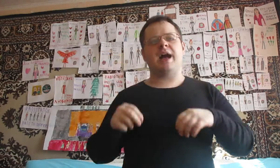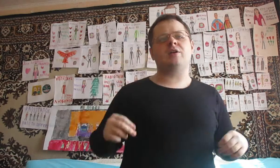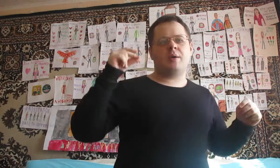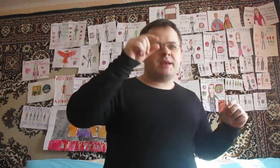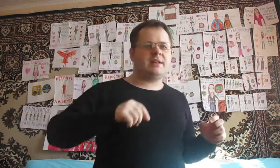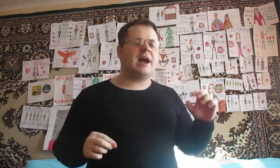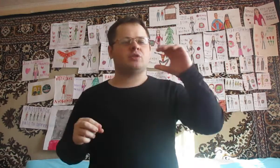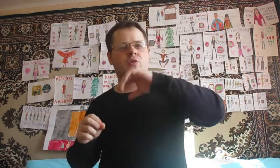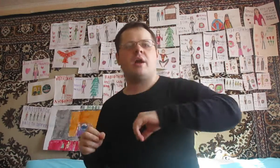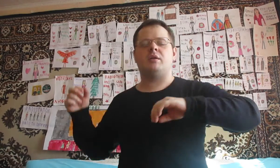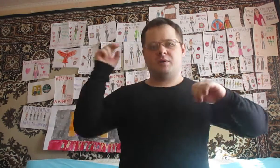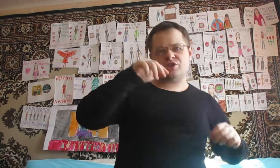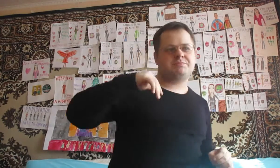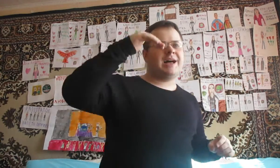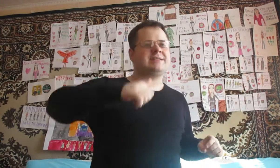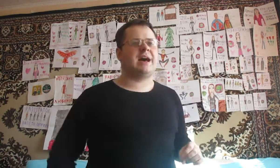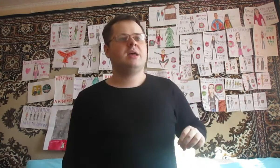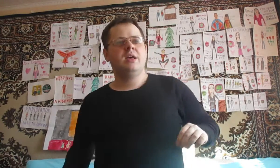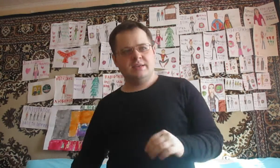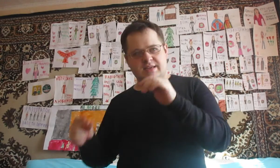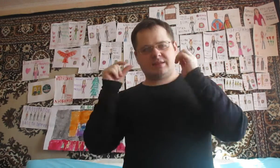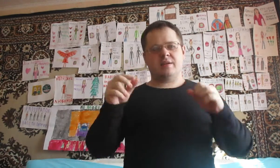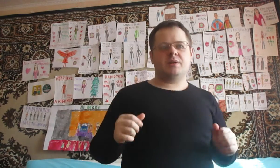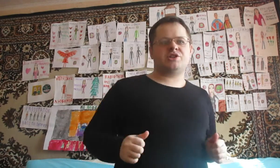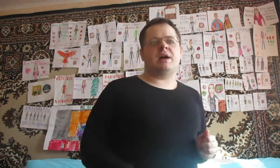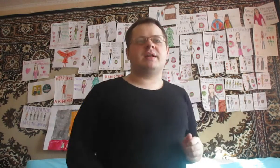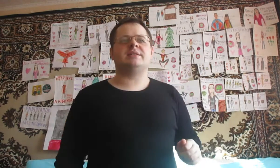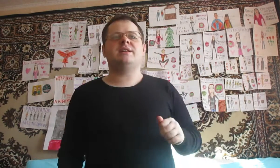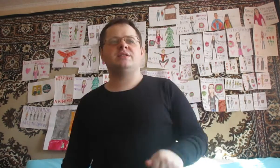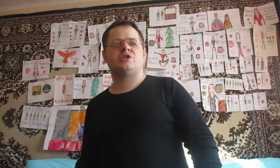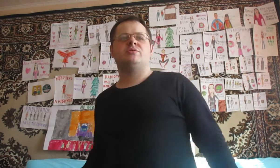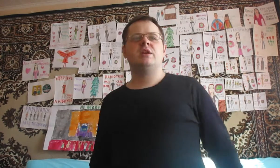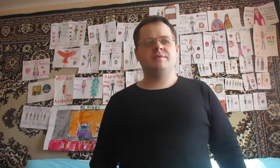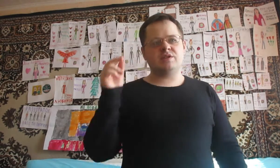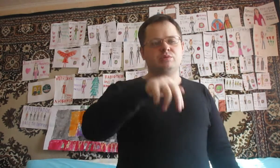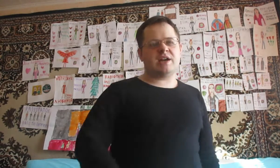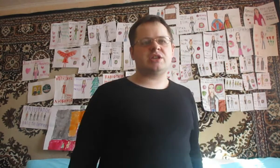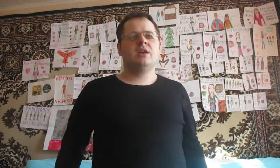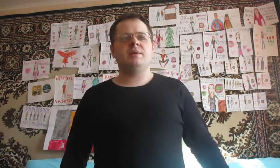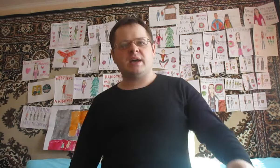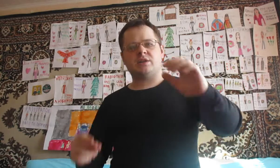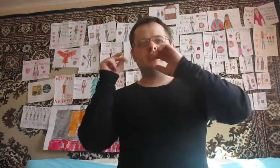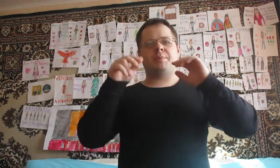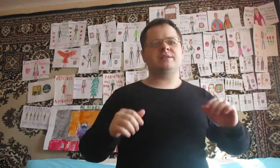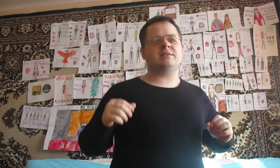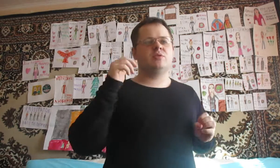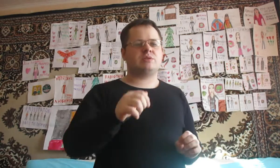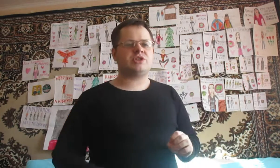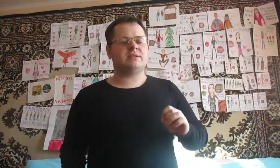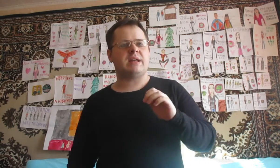благо, пилигаду, роял, мош и плаза. И залетает новый шапы, когда летит шлюз. Все удачи, им надо руку полететь груз. Уже не ставят